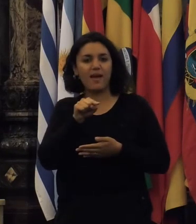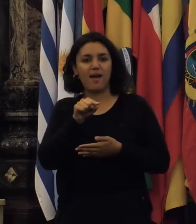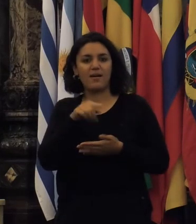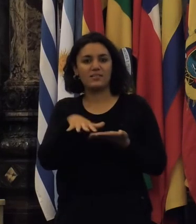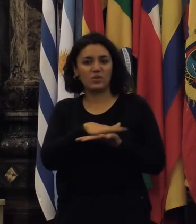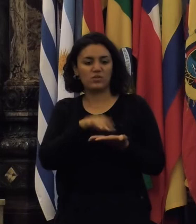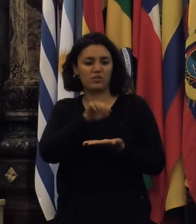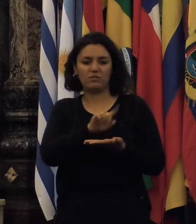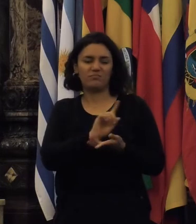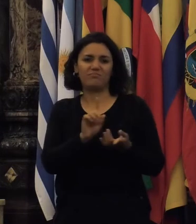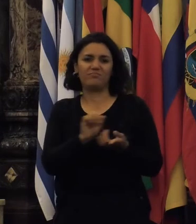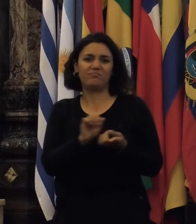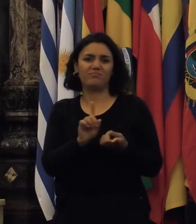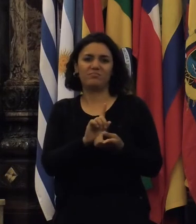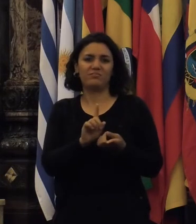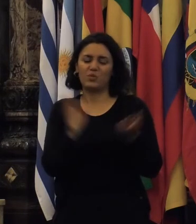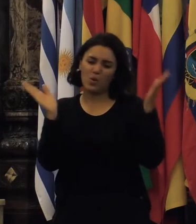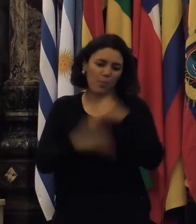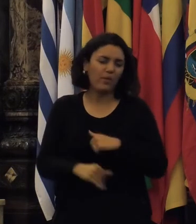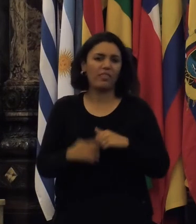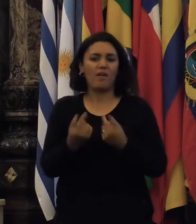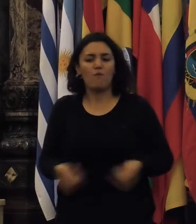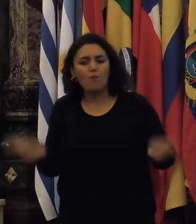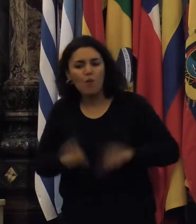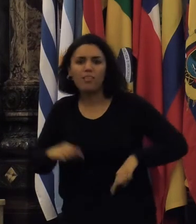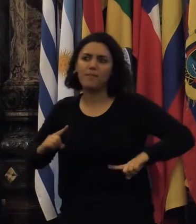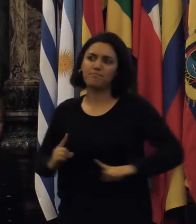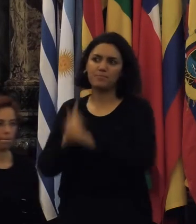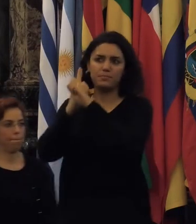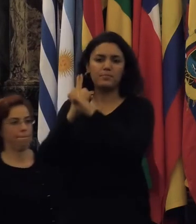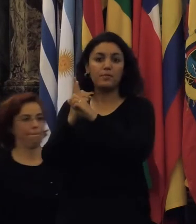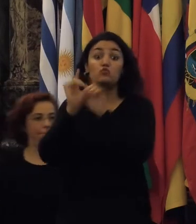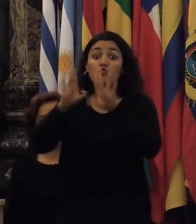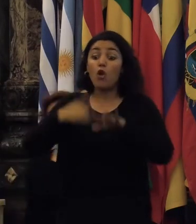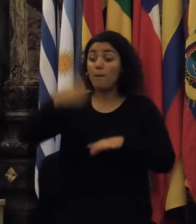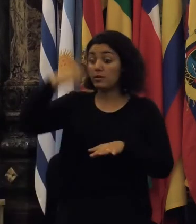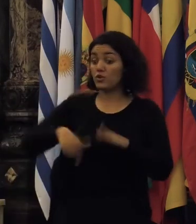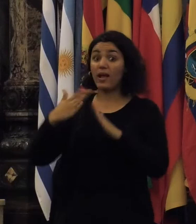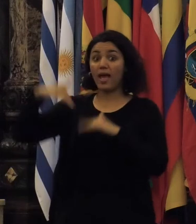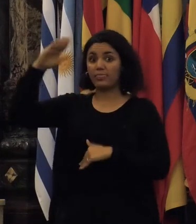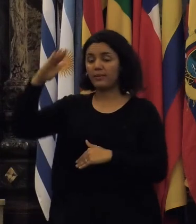no tiene que volver a encontrarse con quien le hizo daño, salvo que siendo grande tenga algo para decirle.